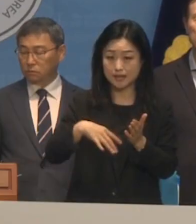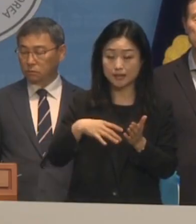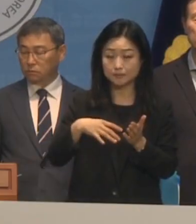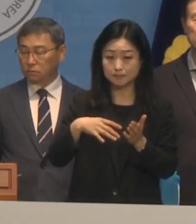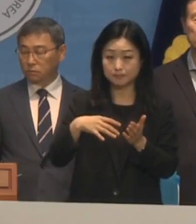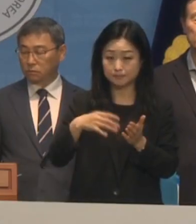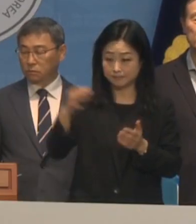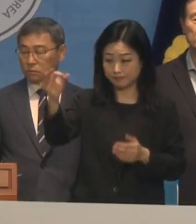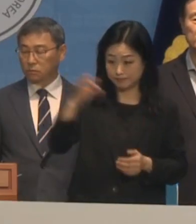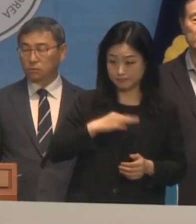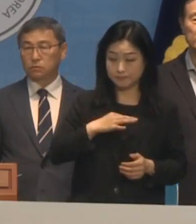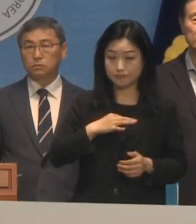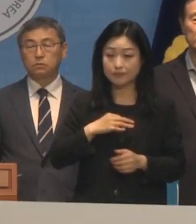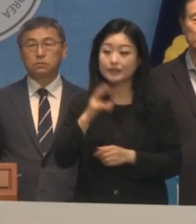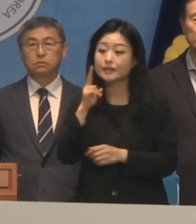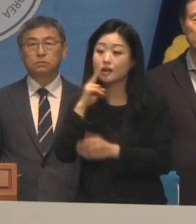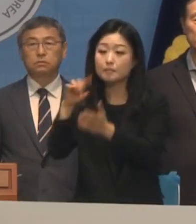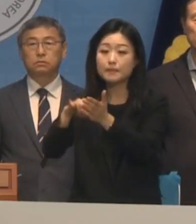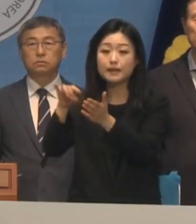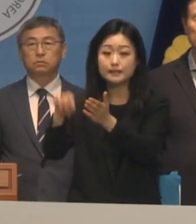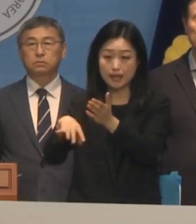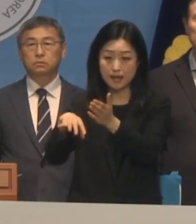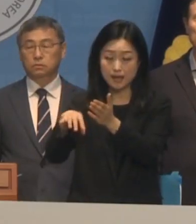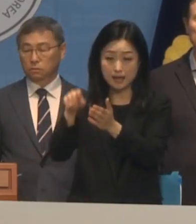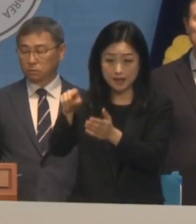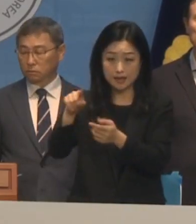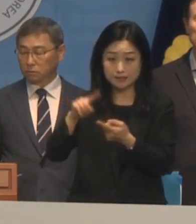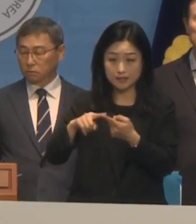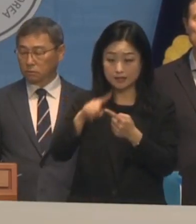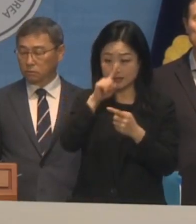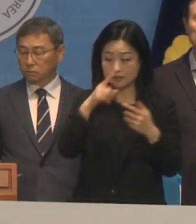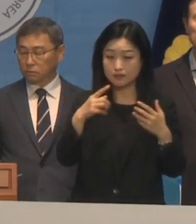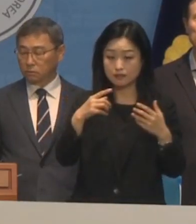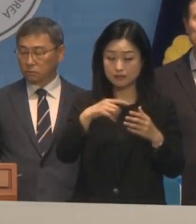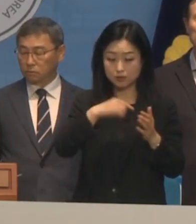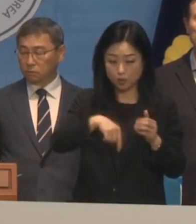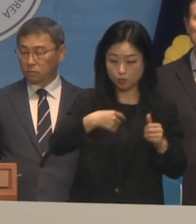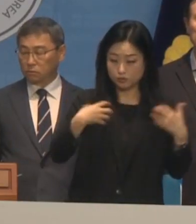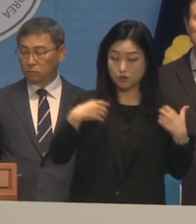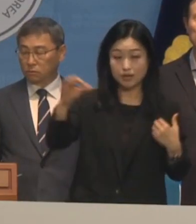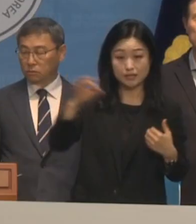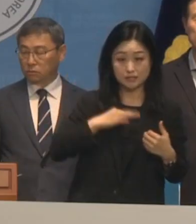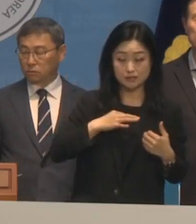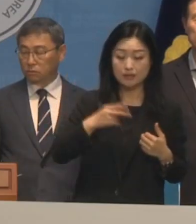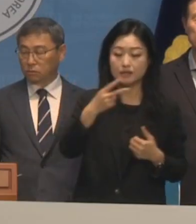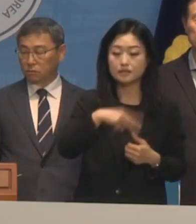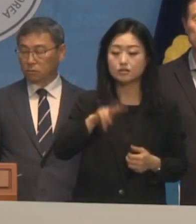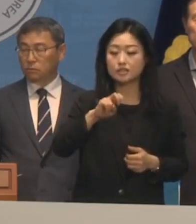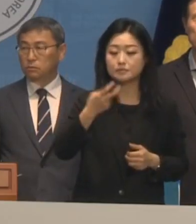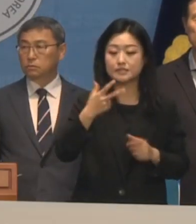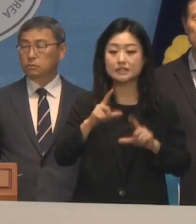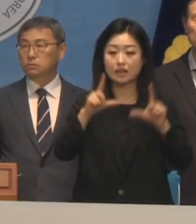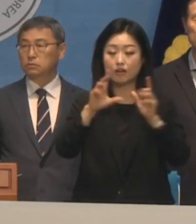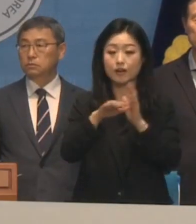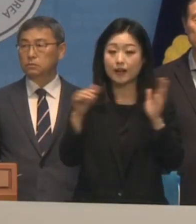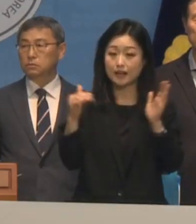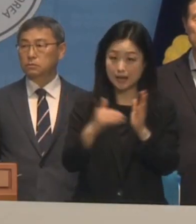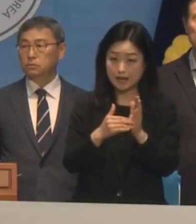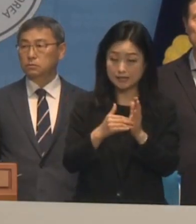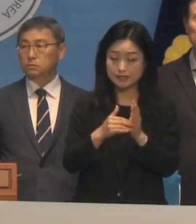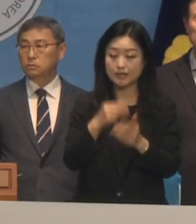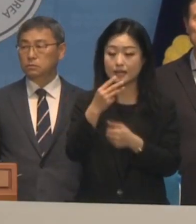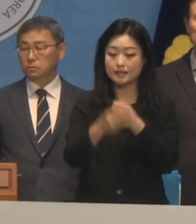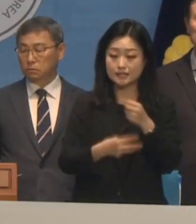표명하고 있습니다. 전국 시도교육감 협의회는 26년간 유지해온